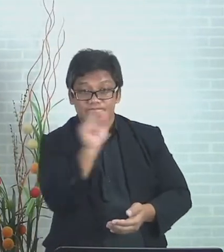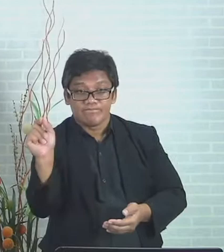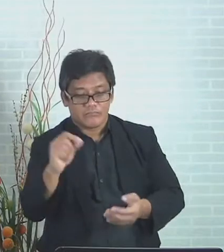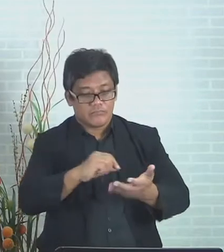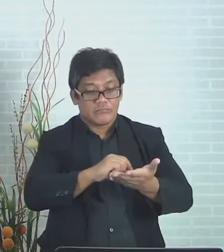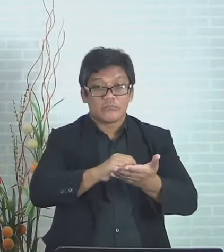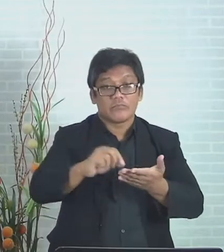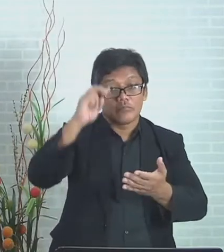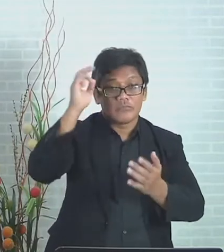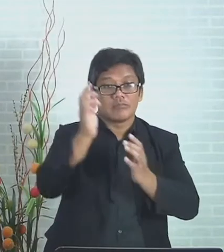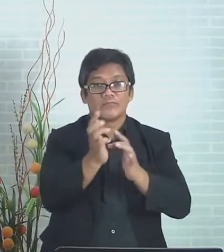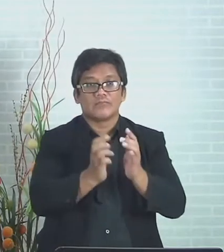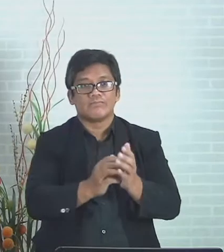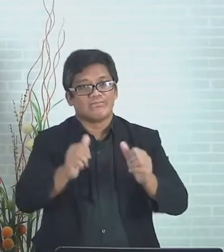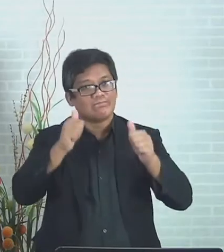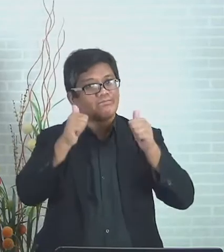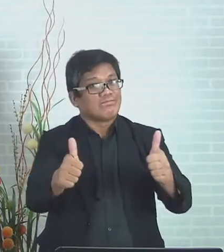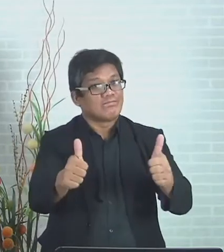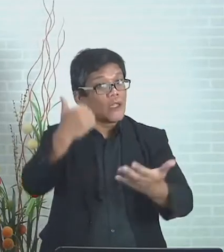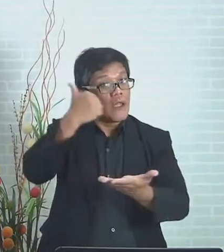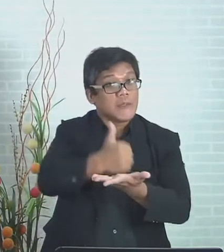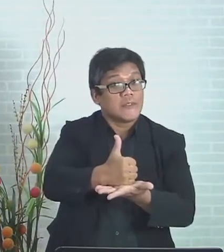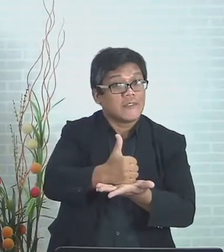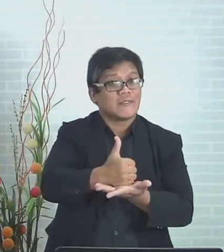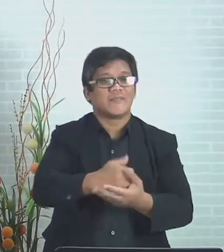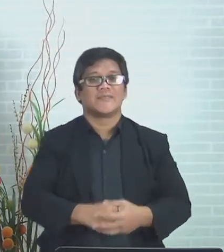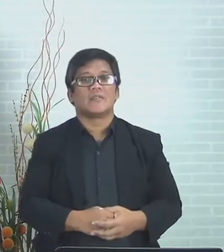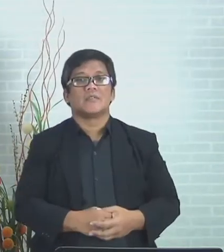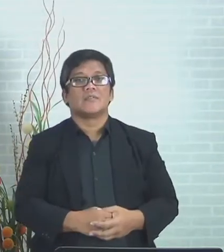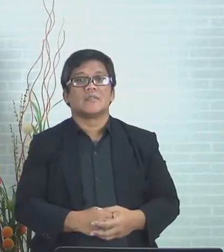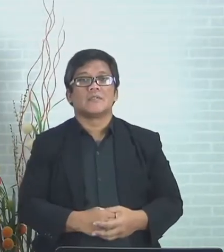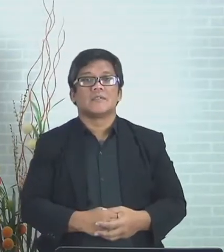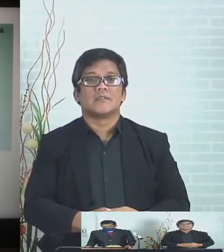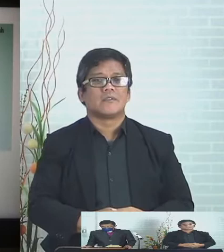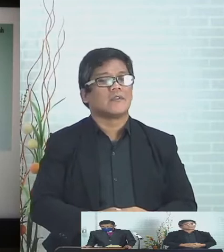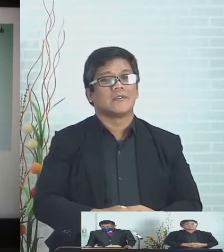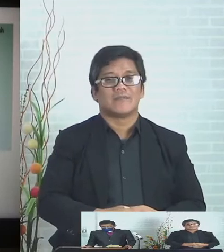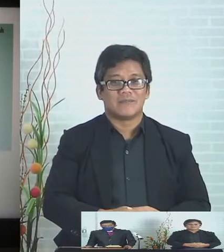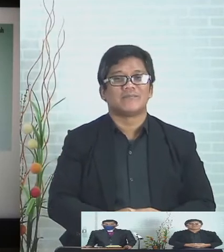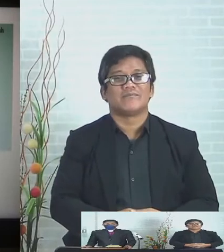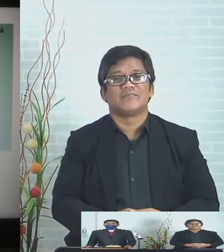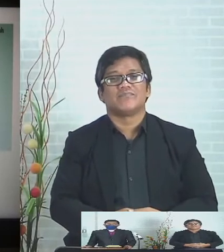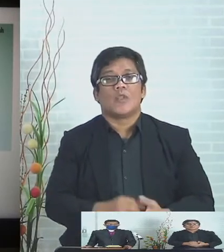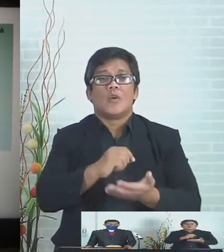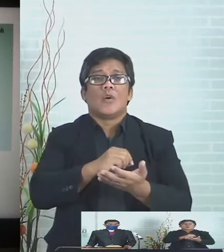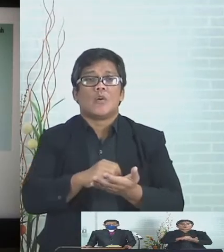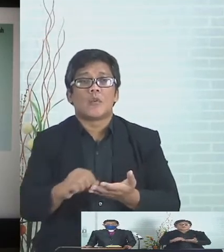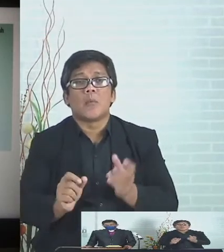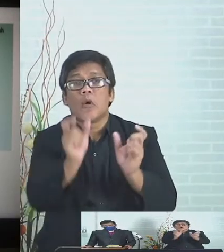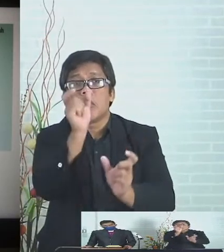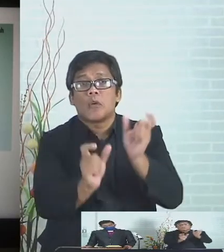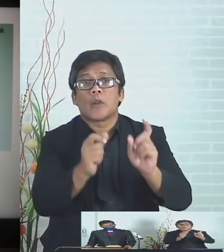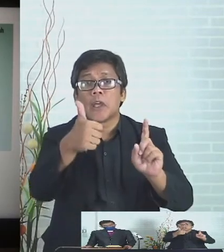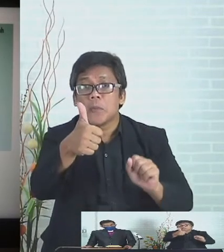nama yang bisa dijajarkan dengan nama Tuhan Yesus apa saja itu bisa kita sebutkan nama apa saja ya nama-nama orang yang